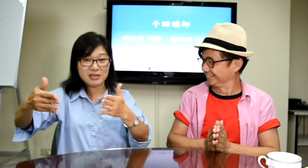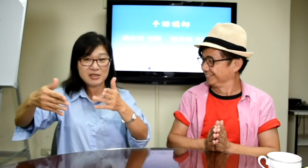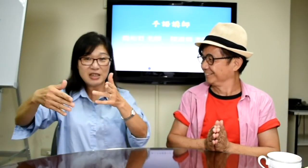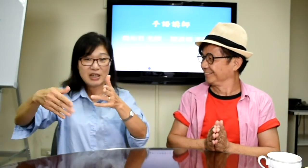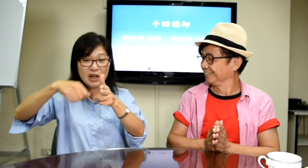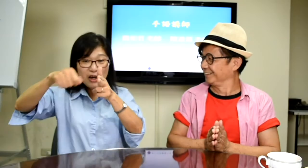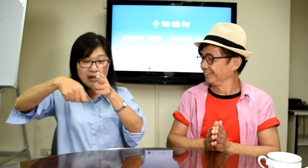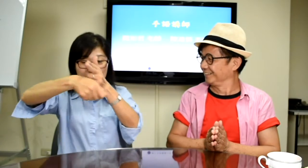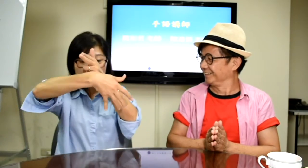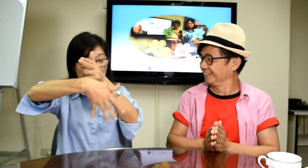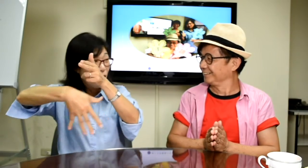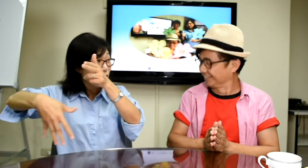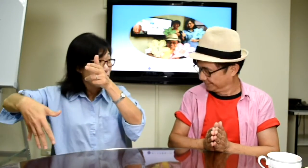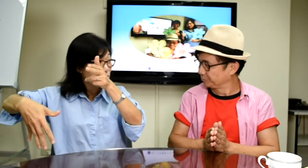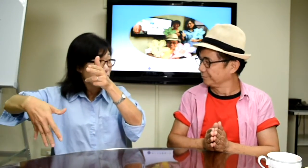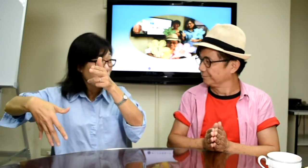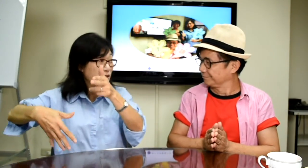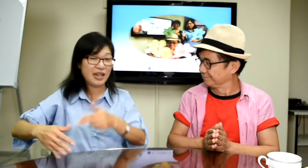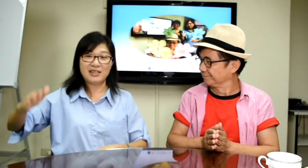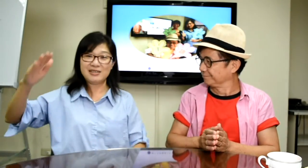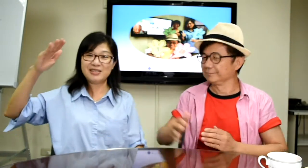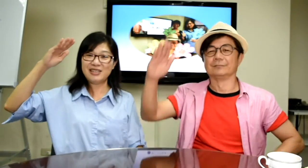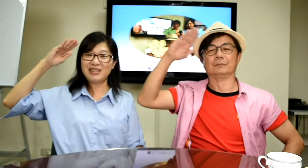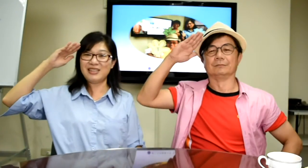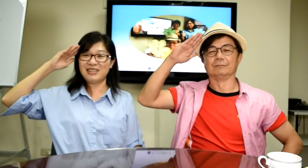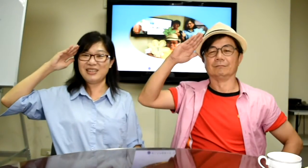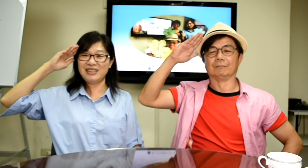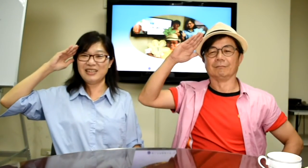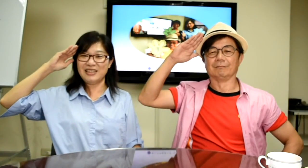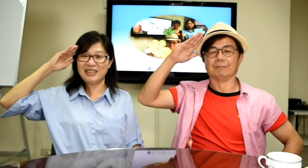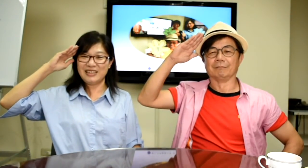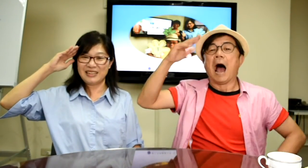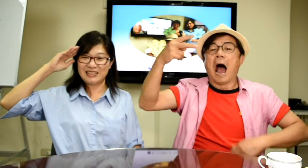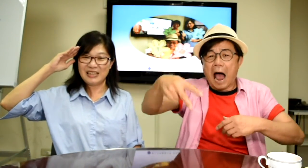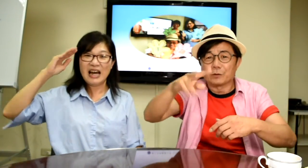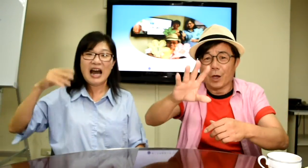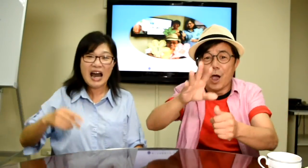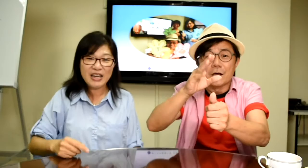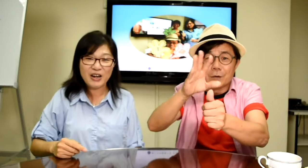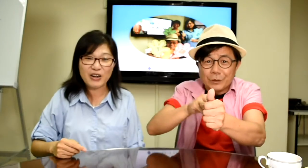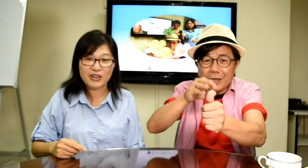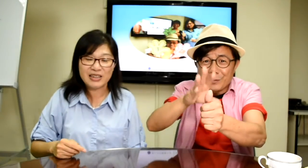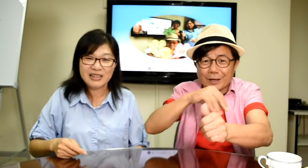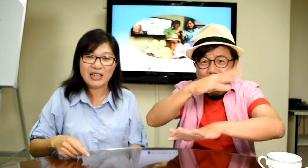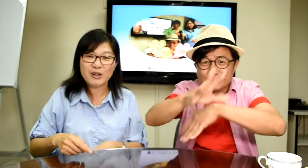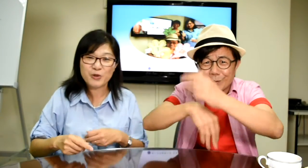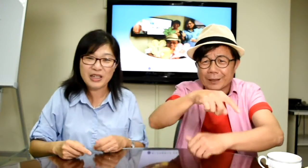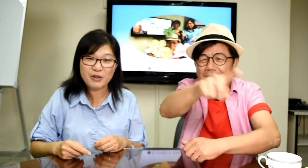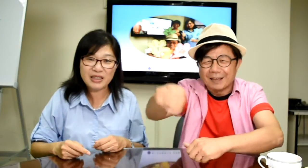的幕后工作团队致敬，还有要对各位认